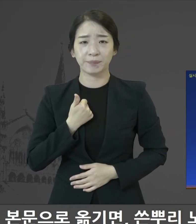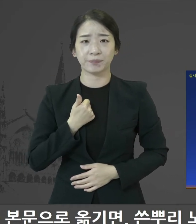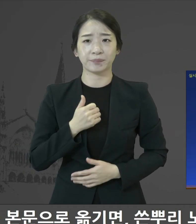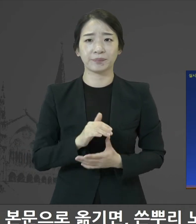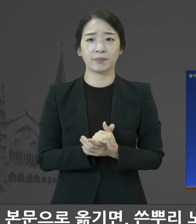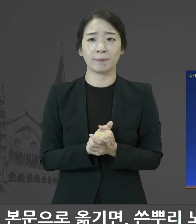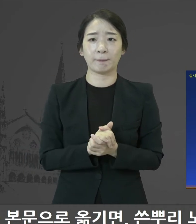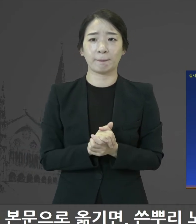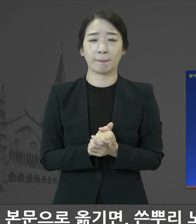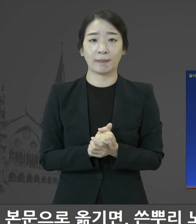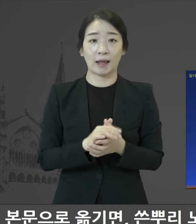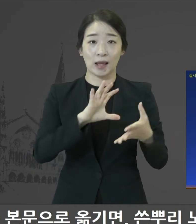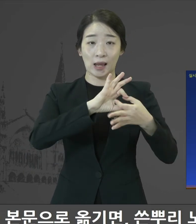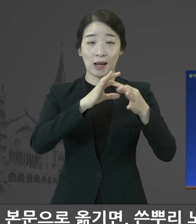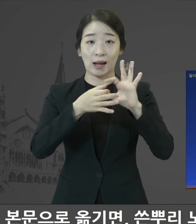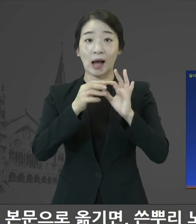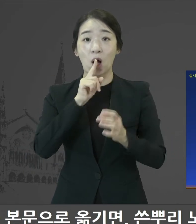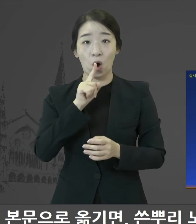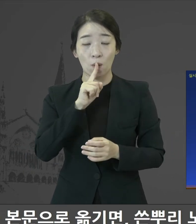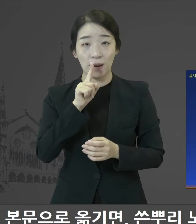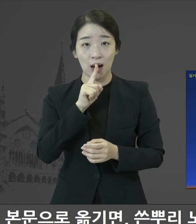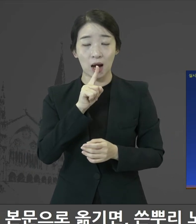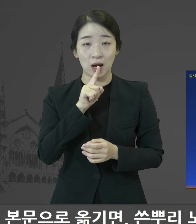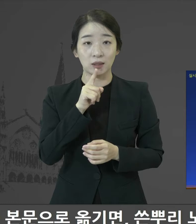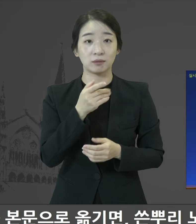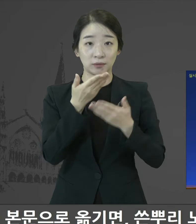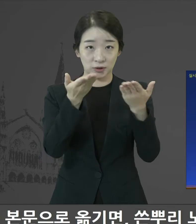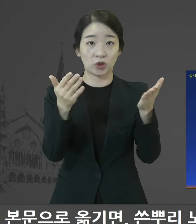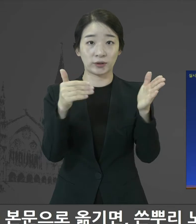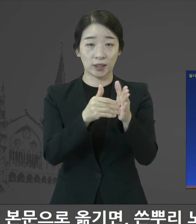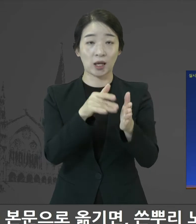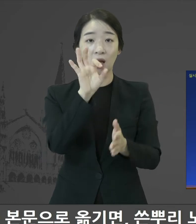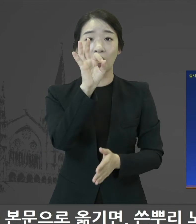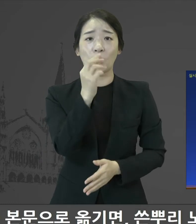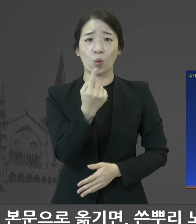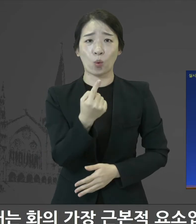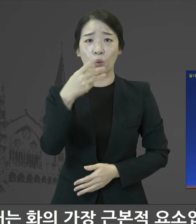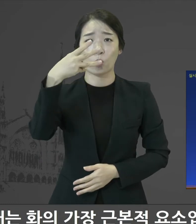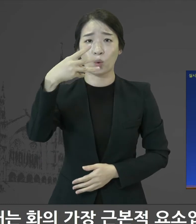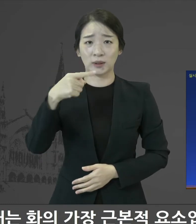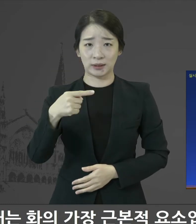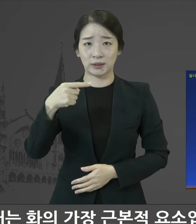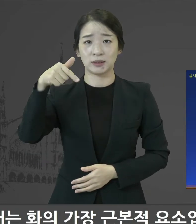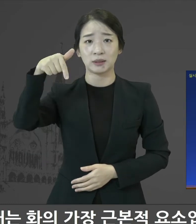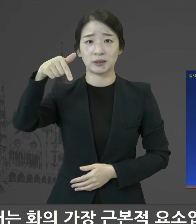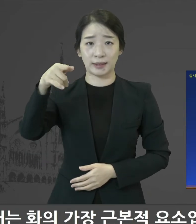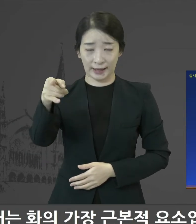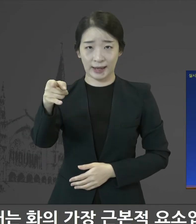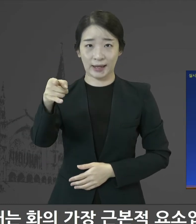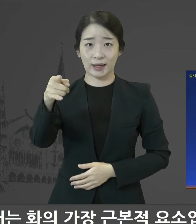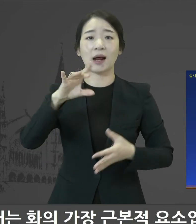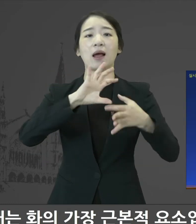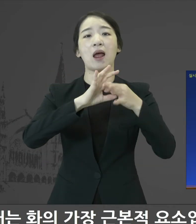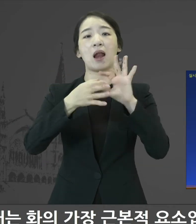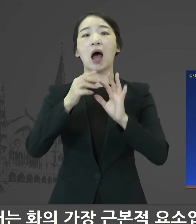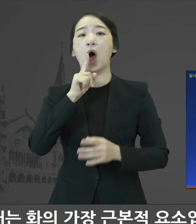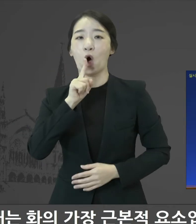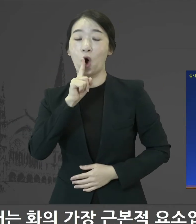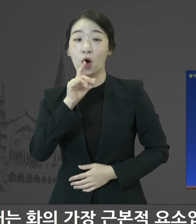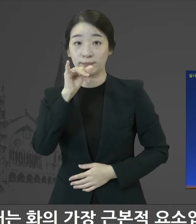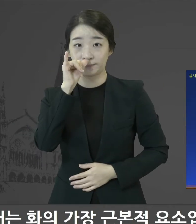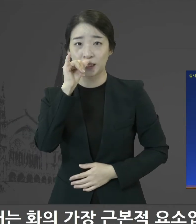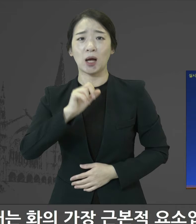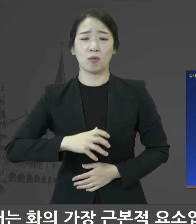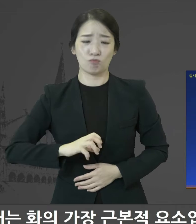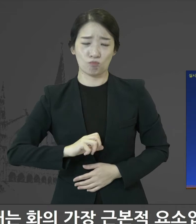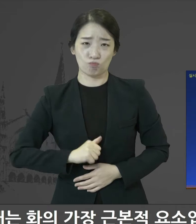튀모스라는 그런 말하고 그다음 오르게, 이게 두 개가 있어요. 특별히 오르게는 좀 잘 기억해 달라 말씀드렸습니다. 가장 많이 쓰는 이 분노라는